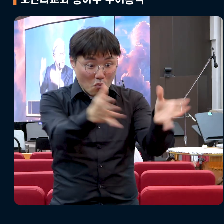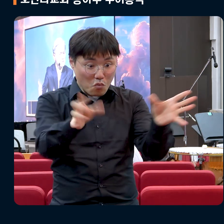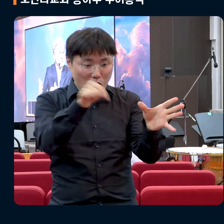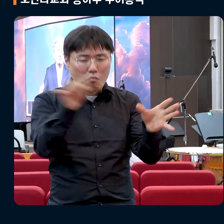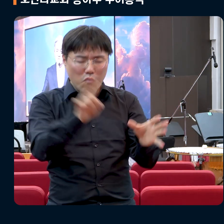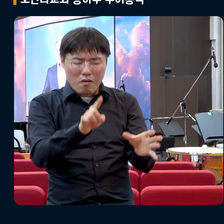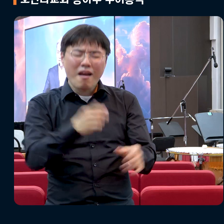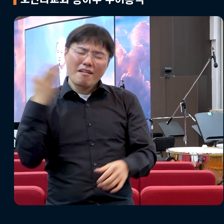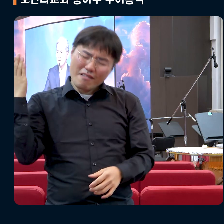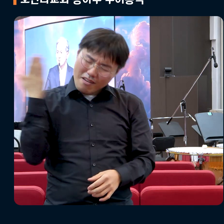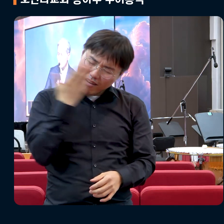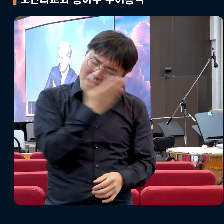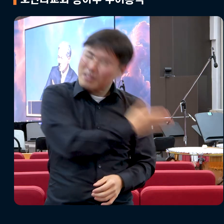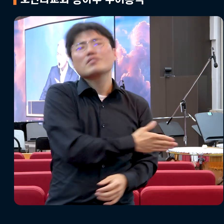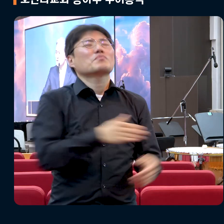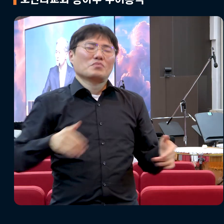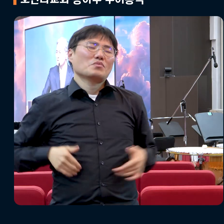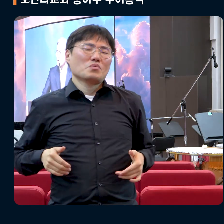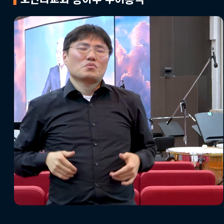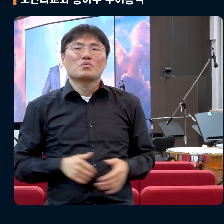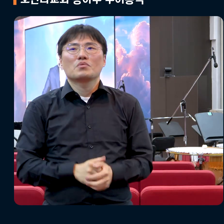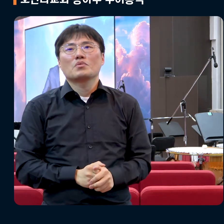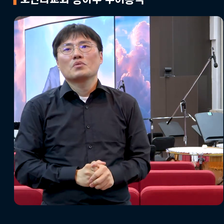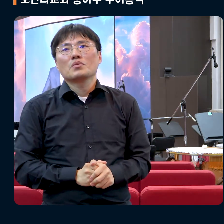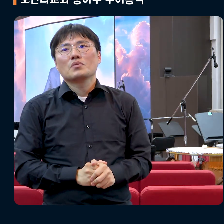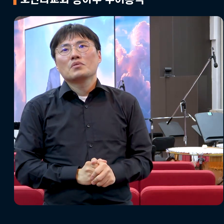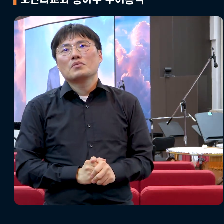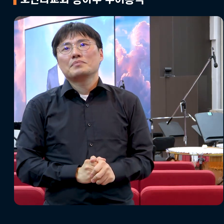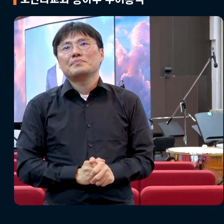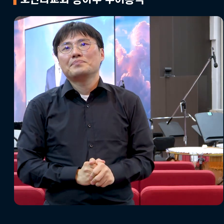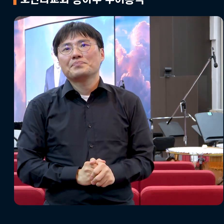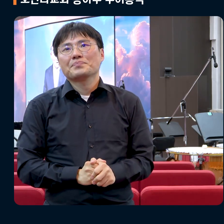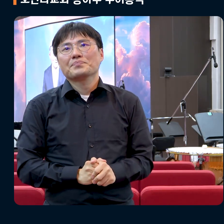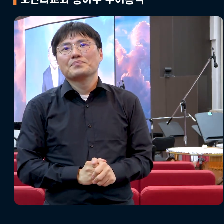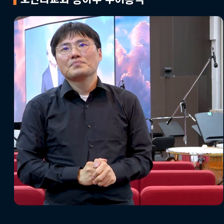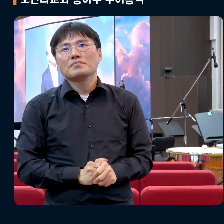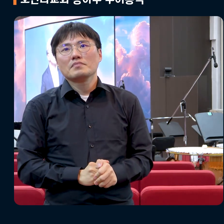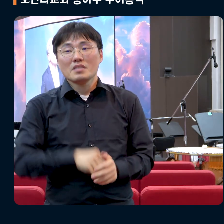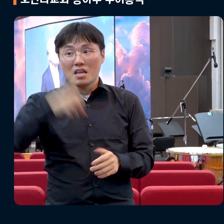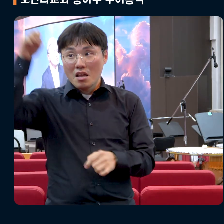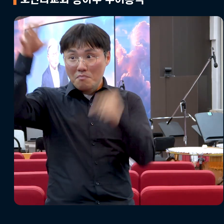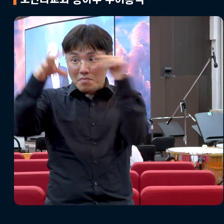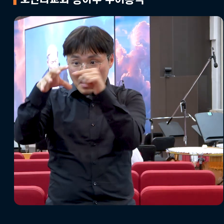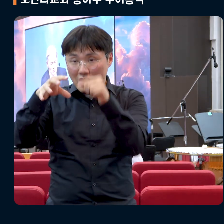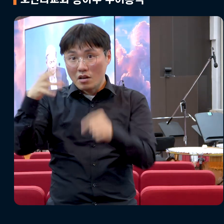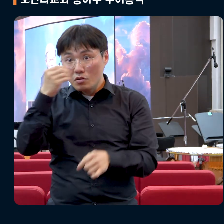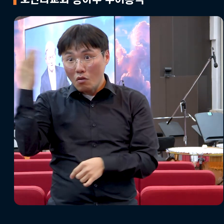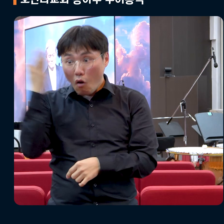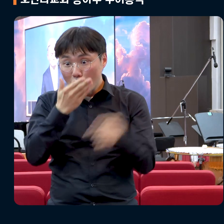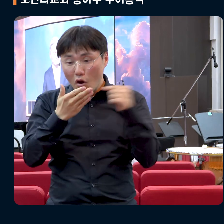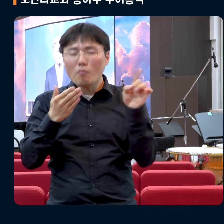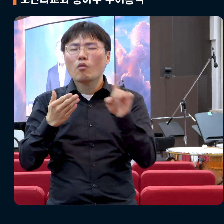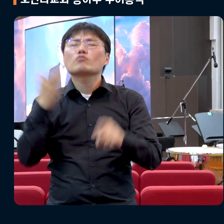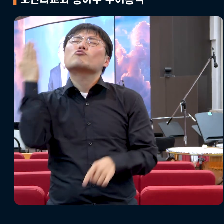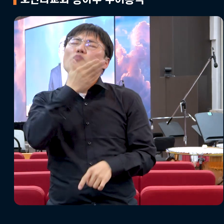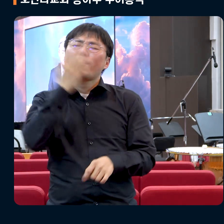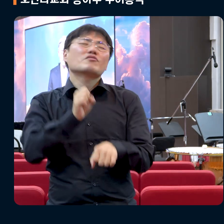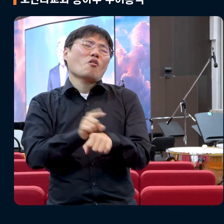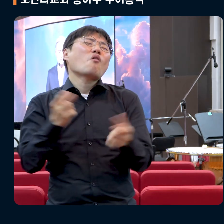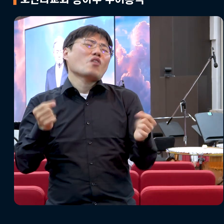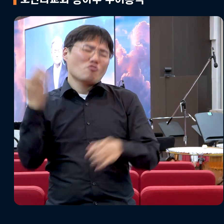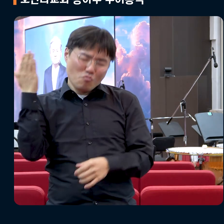정말 아름다운 공동체는 트랜스페런시, 투명성이 있어야 돼요. 네, 빛의 성결은